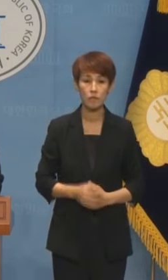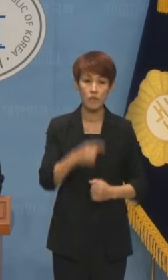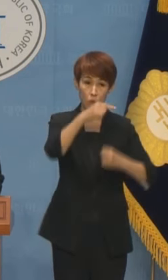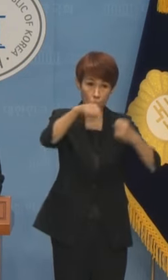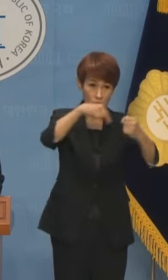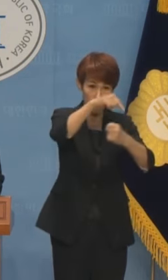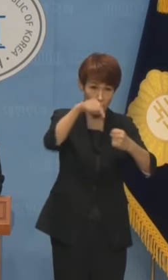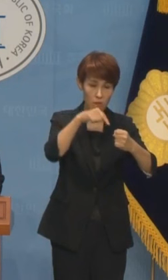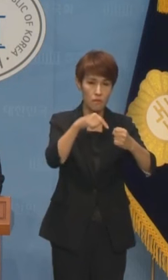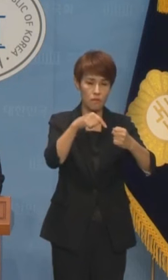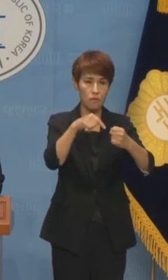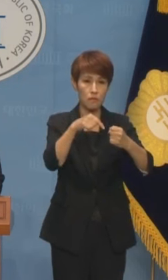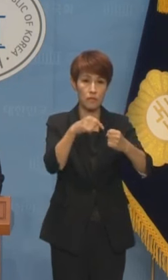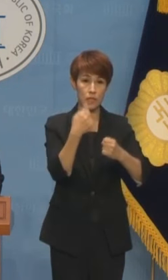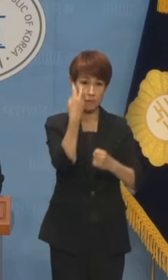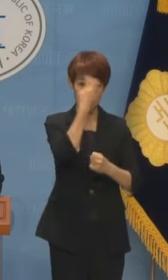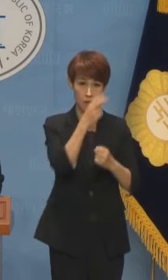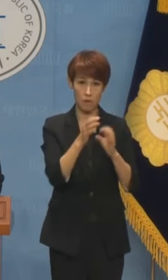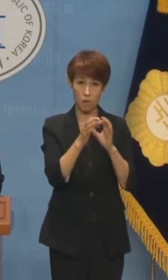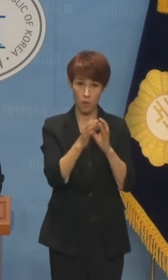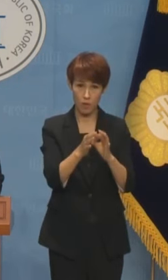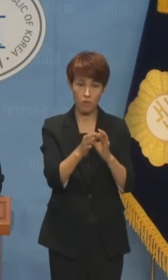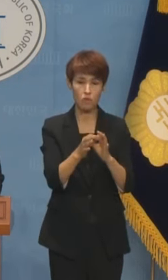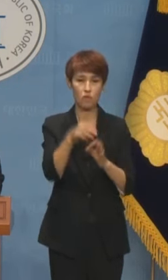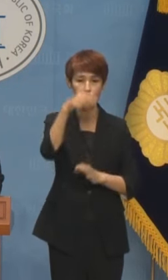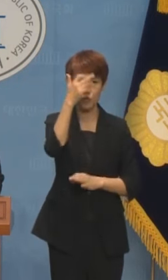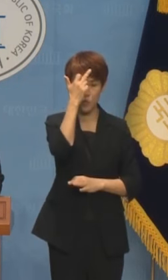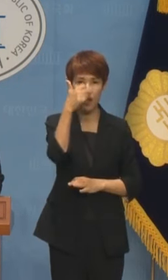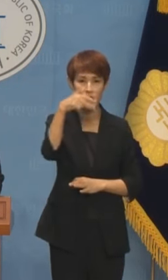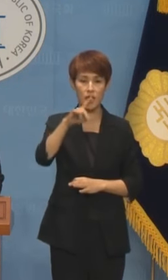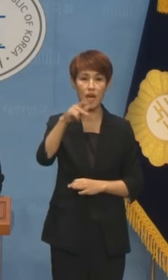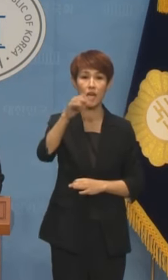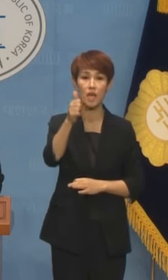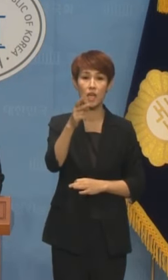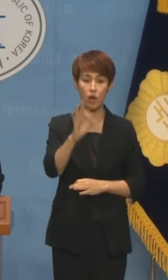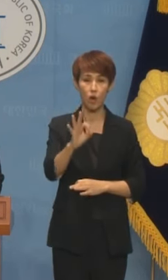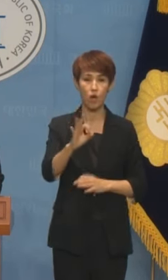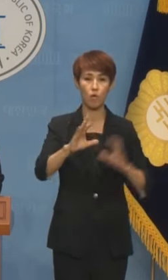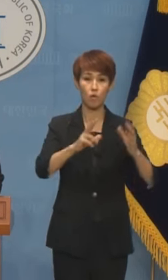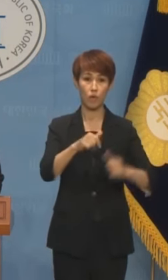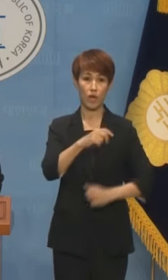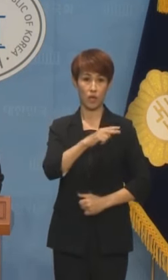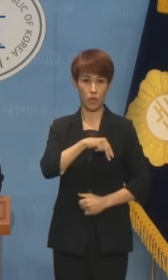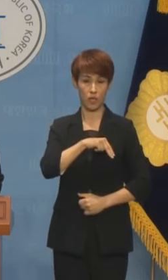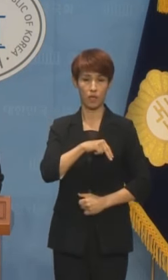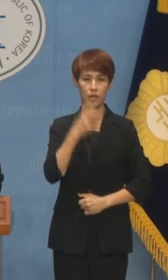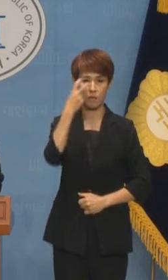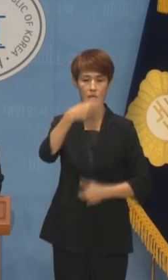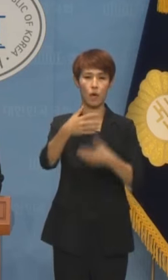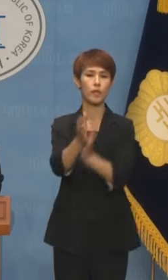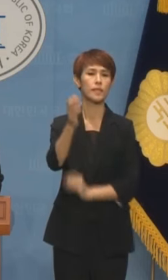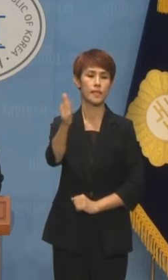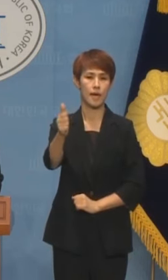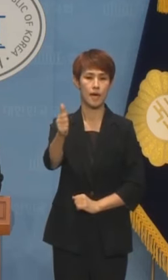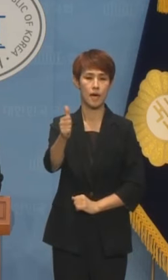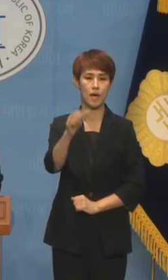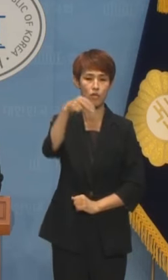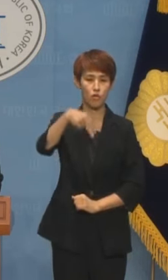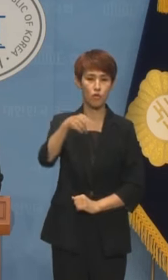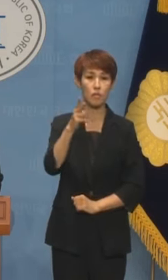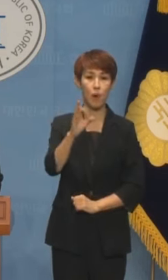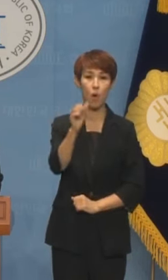월성원전 1호기 감사는 최재형 국회의원이 감사원장으로 그리고